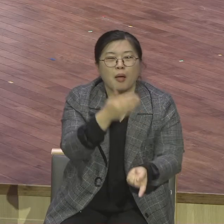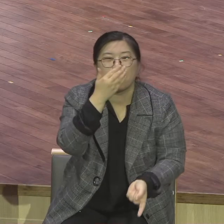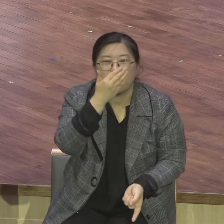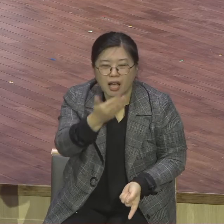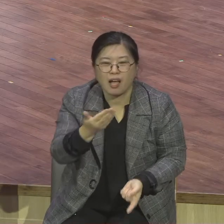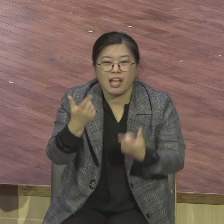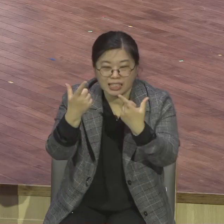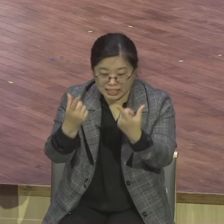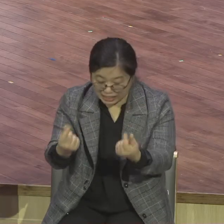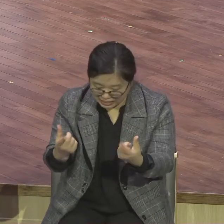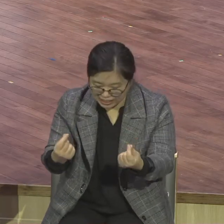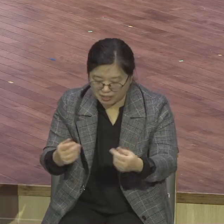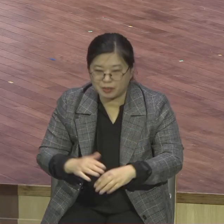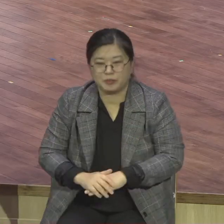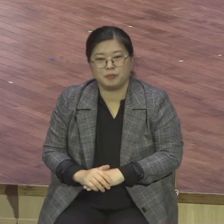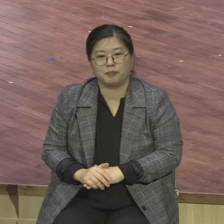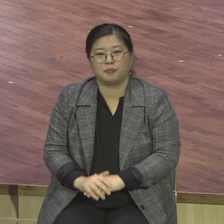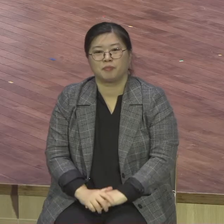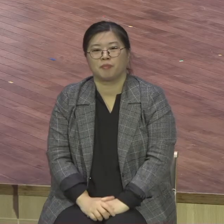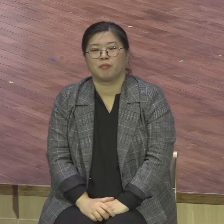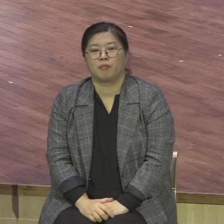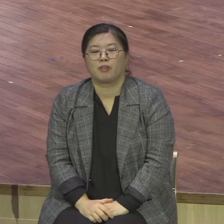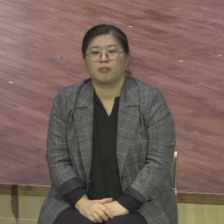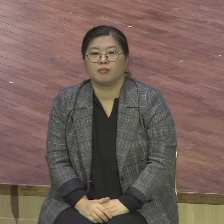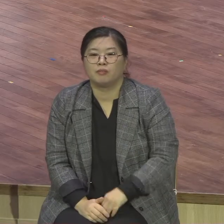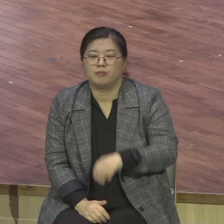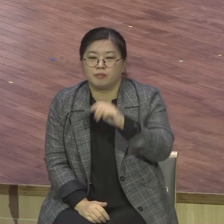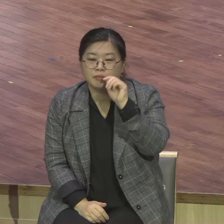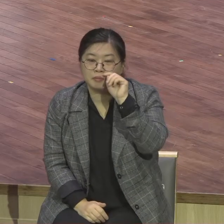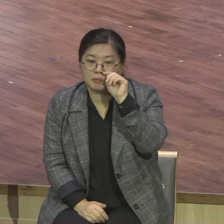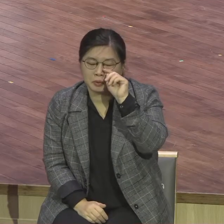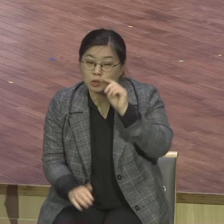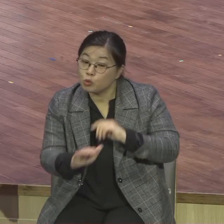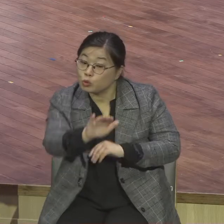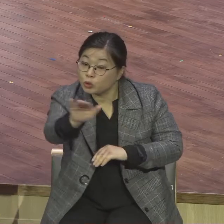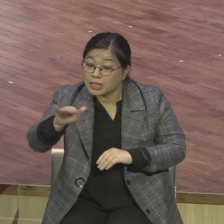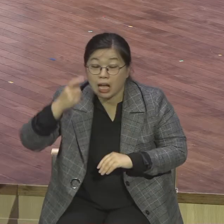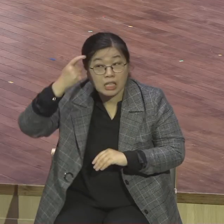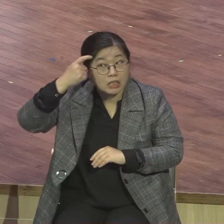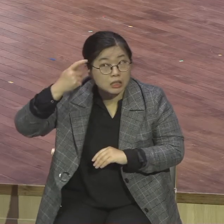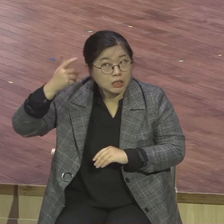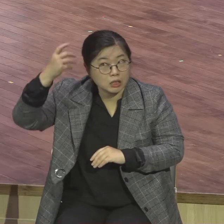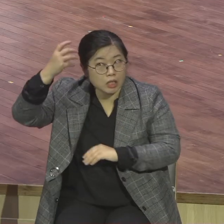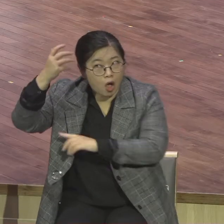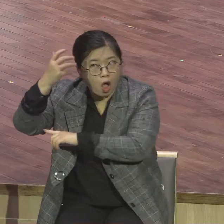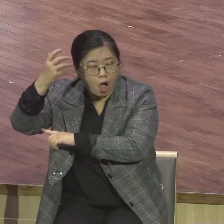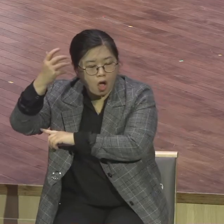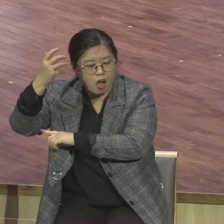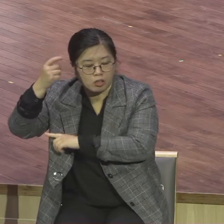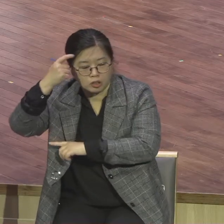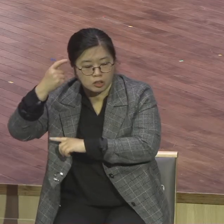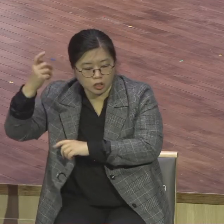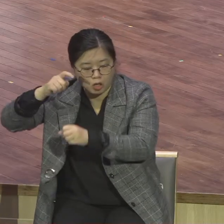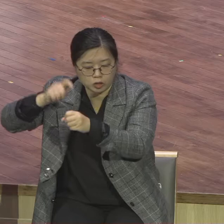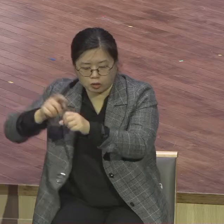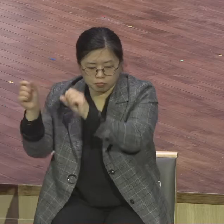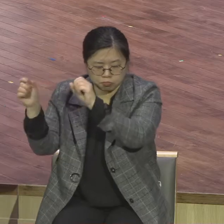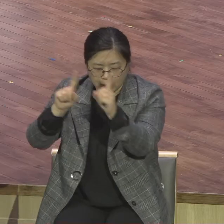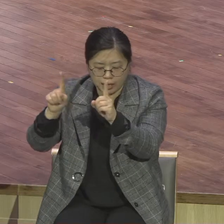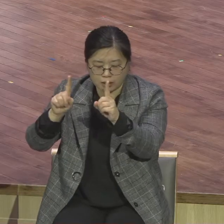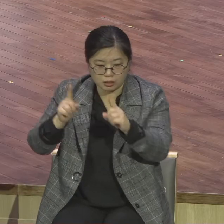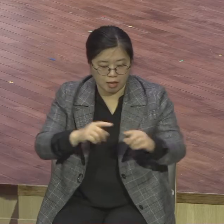불신자는 생각도 하지 상상도 못한 것. 영적으로 우리는 세상과 똑같은 전략으로 승리할